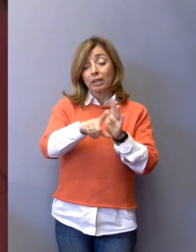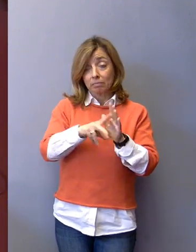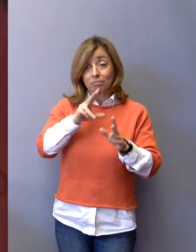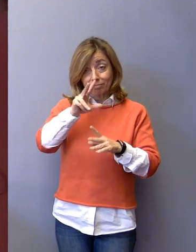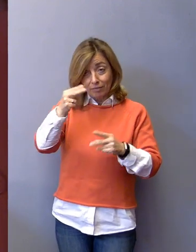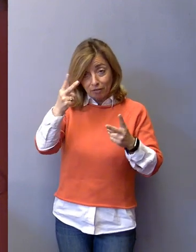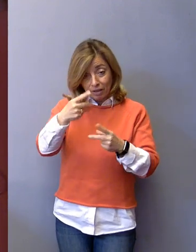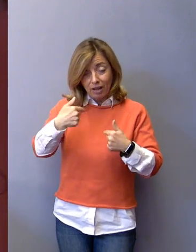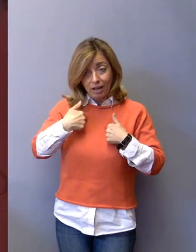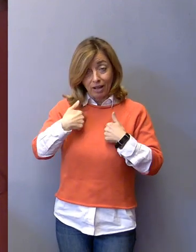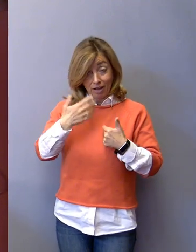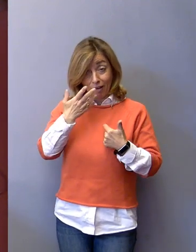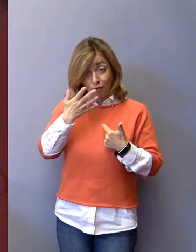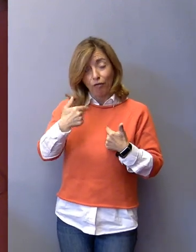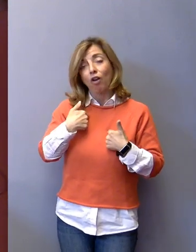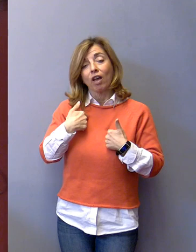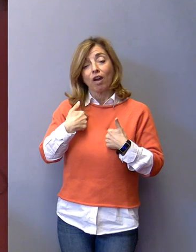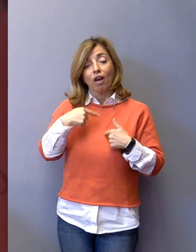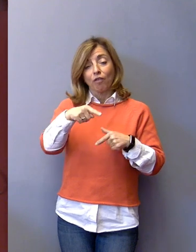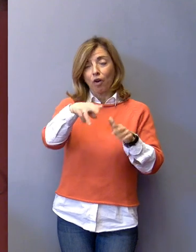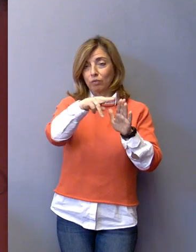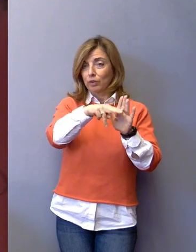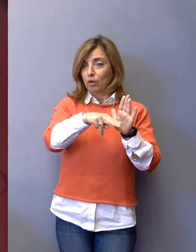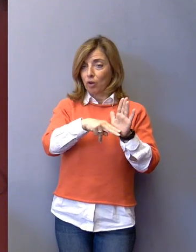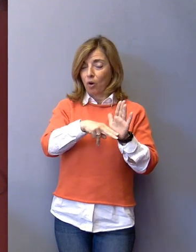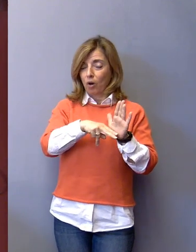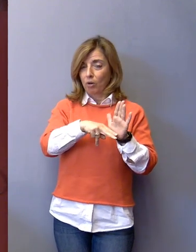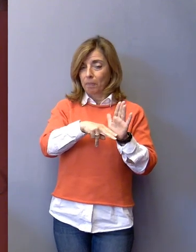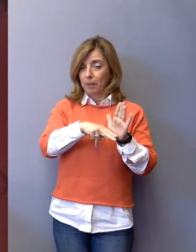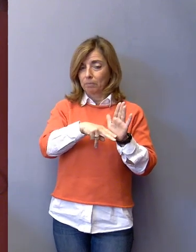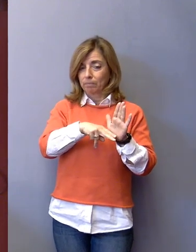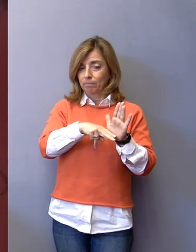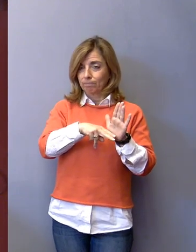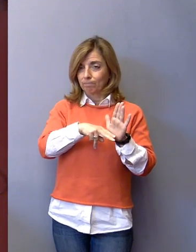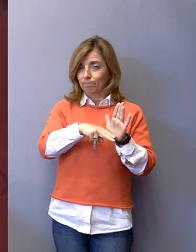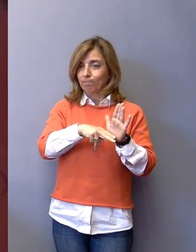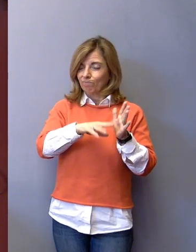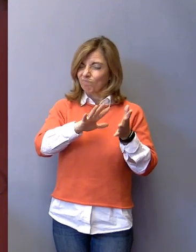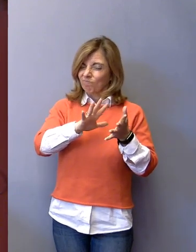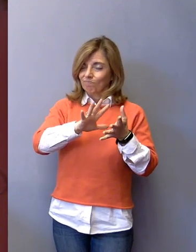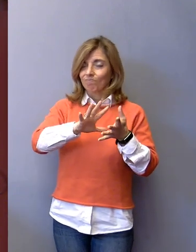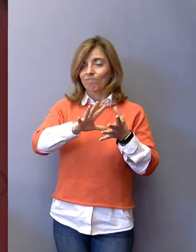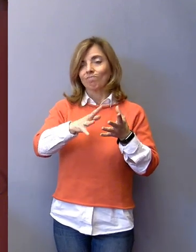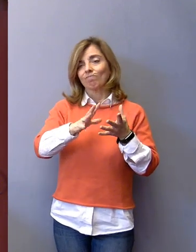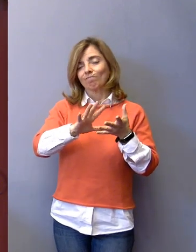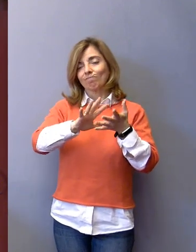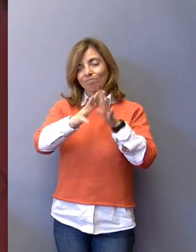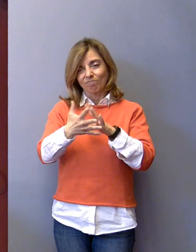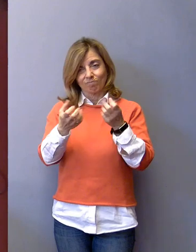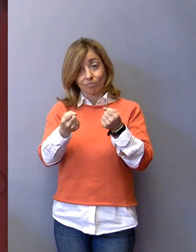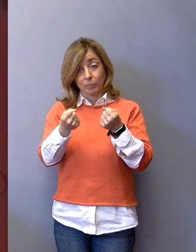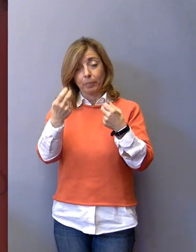volevo volevo configurare queste norme e in senso più pregnante però c'è una leva di legge